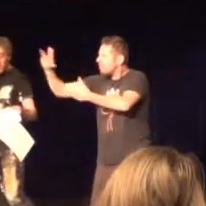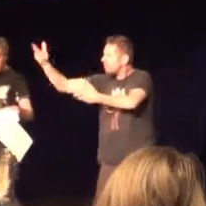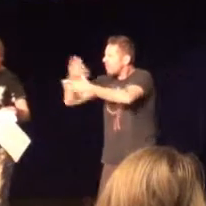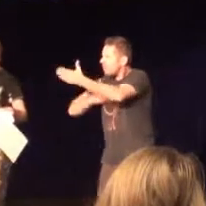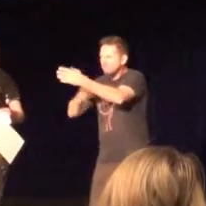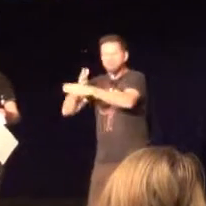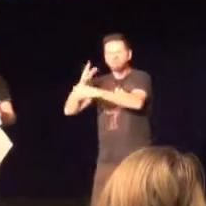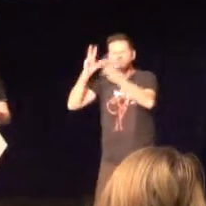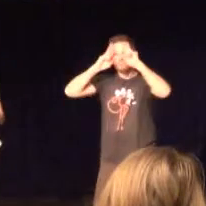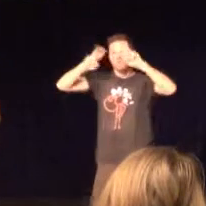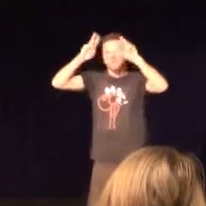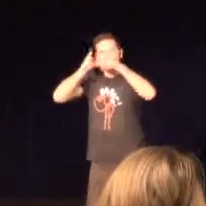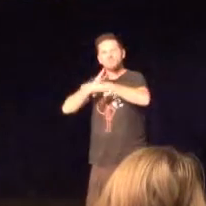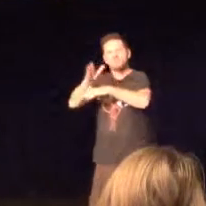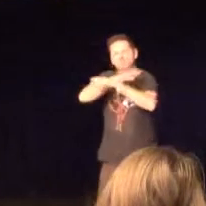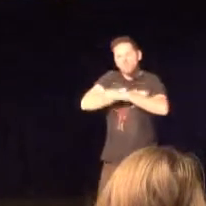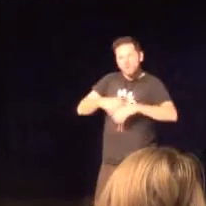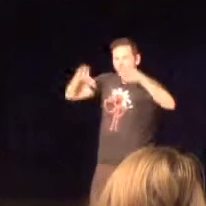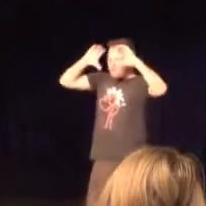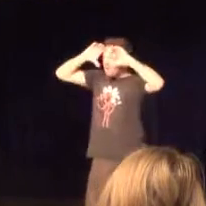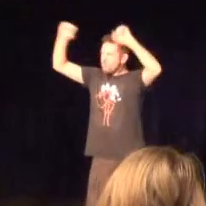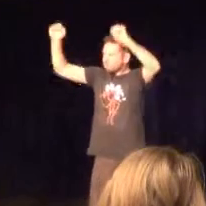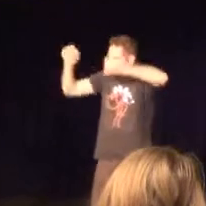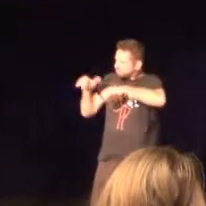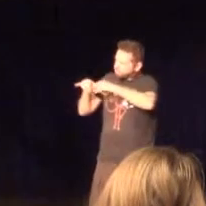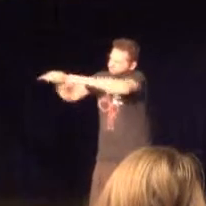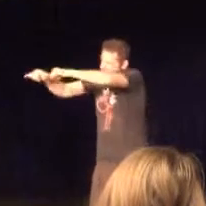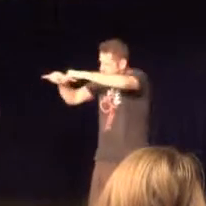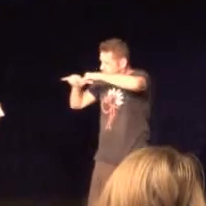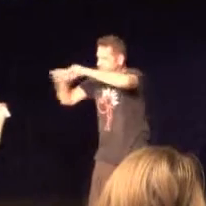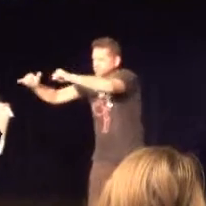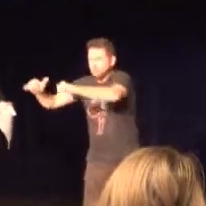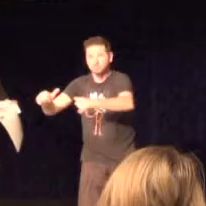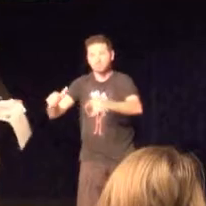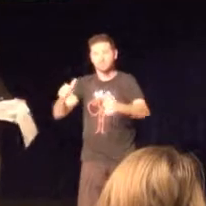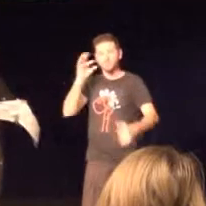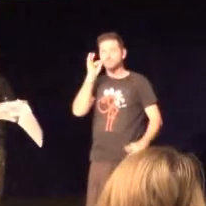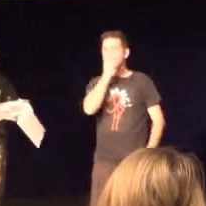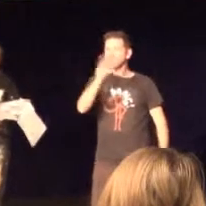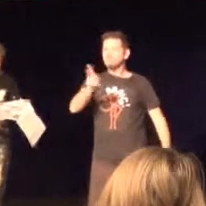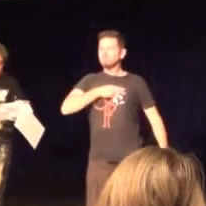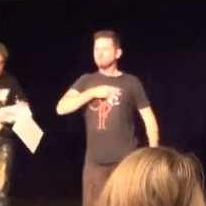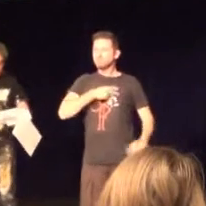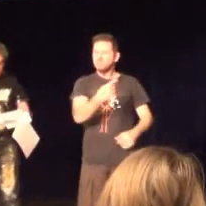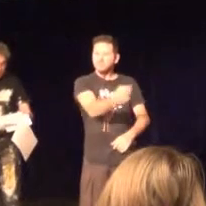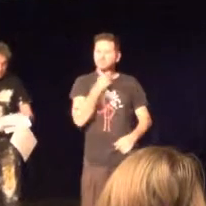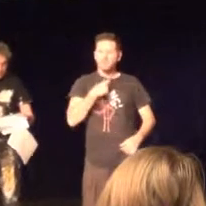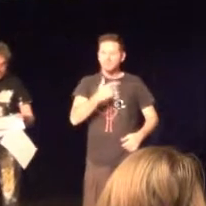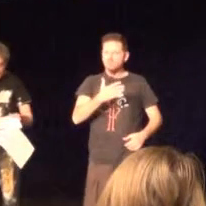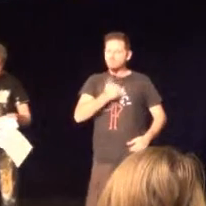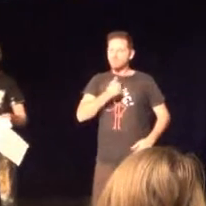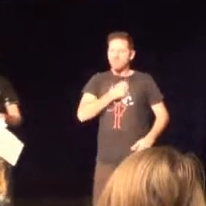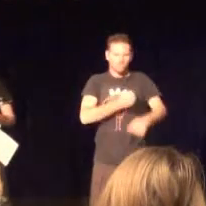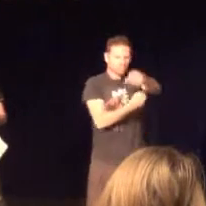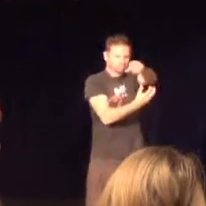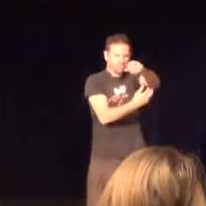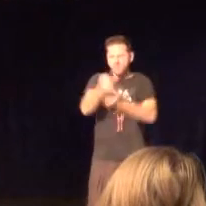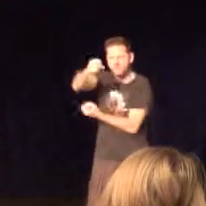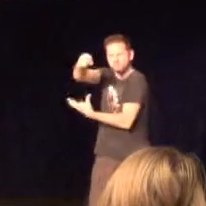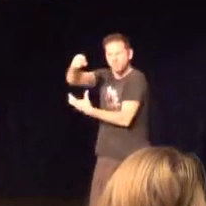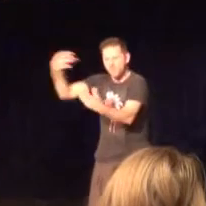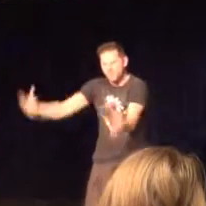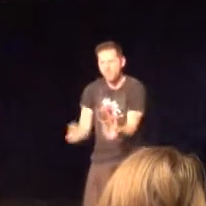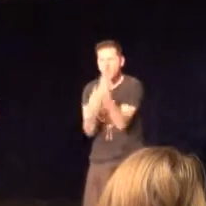Troie. Je ne récolterai que les fruits de ma prophétie, la vie. La vie est un poème que l'on écrit